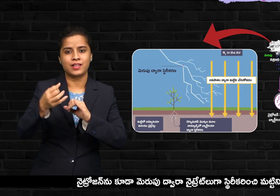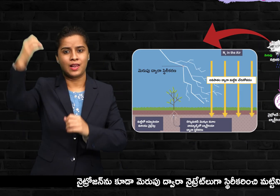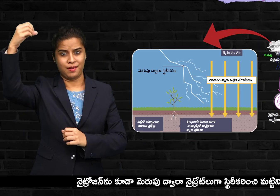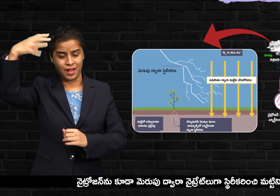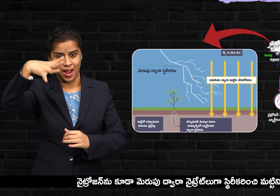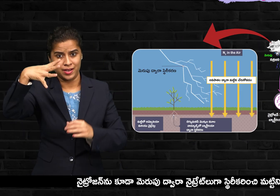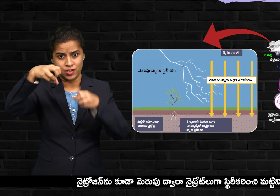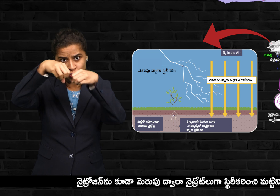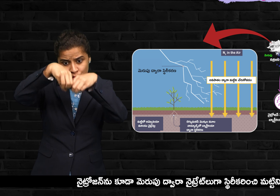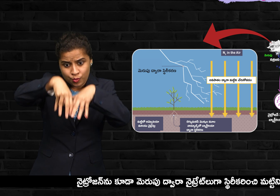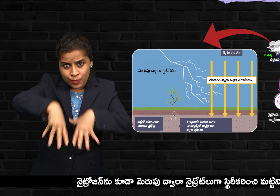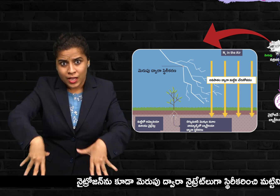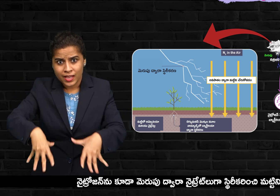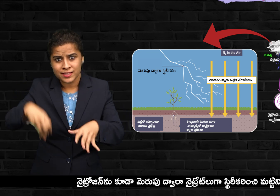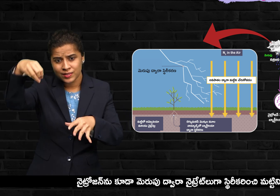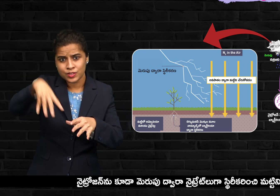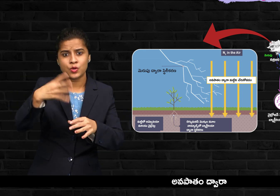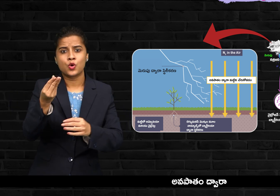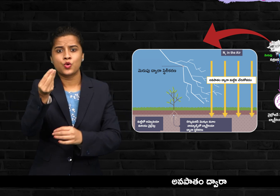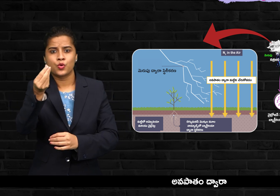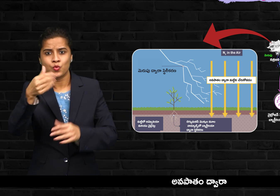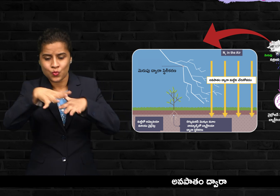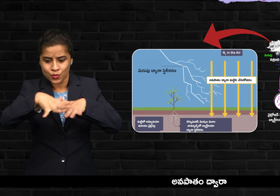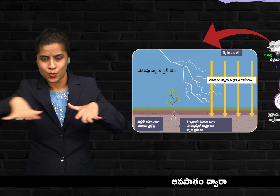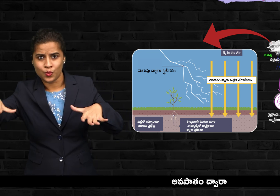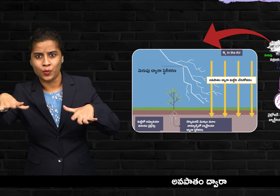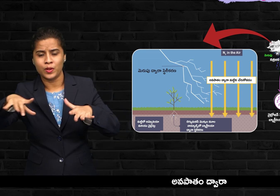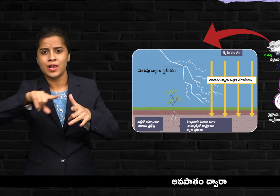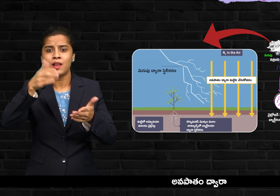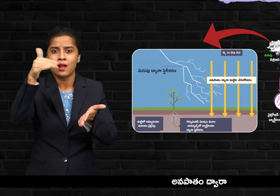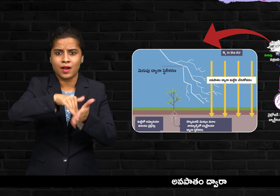స్థిరీకరించి మట్టిని చేరుకోవచ్చు అవపాతం ద్వారా.